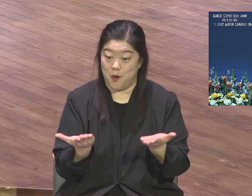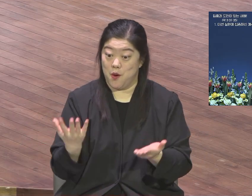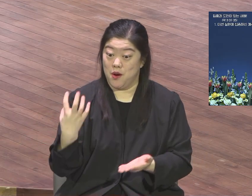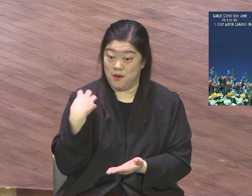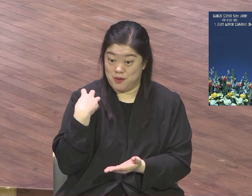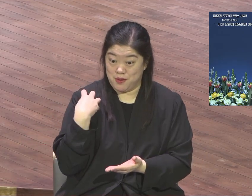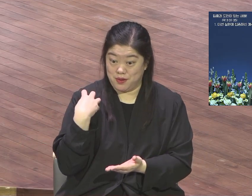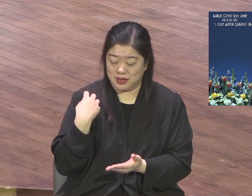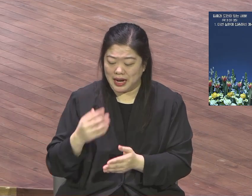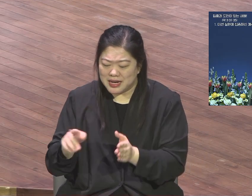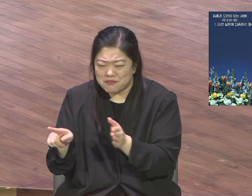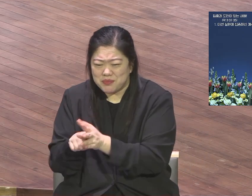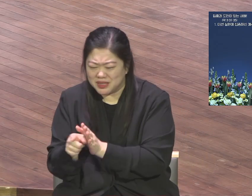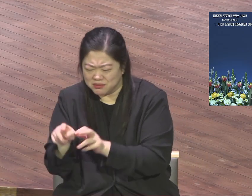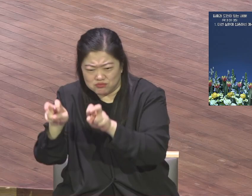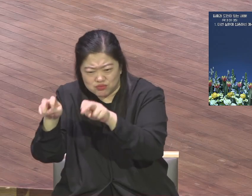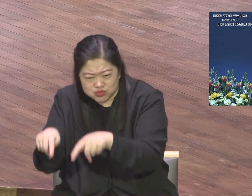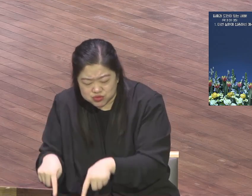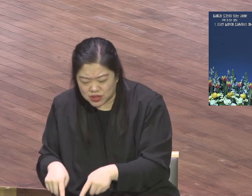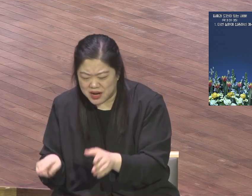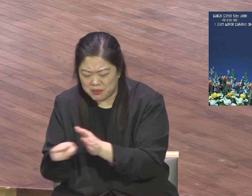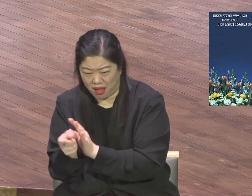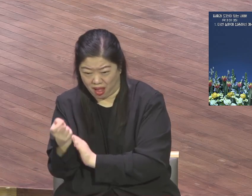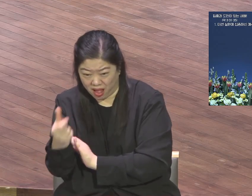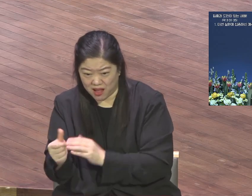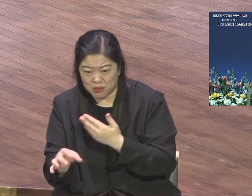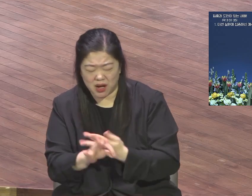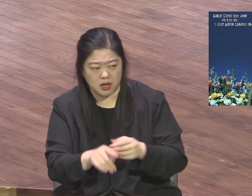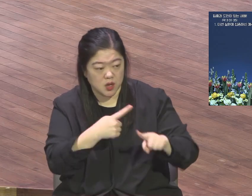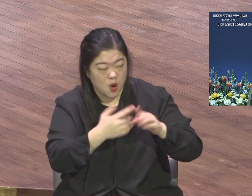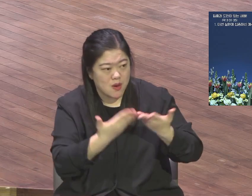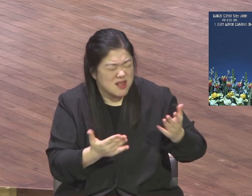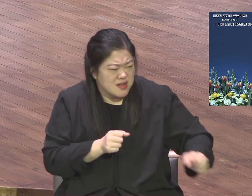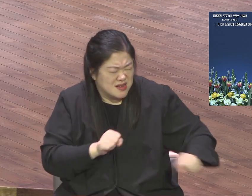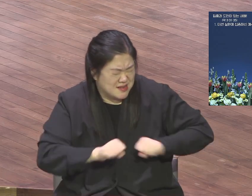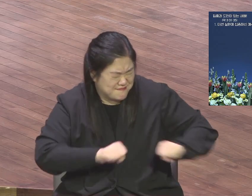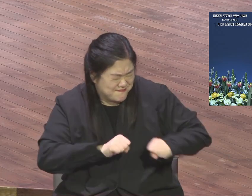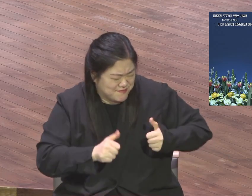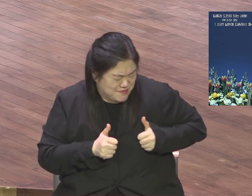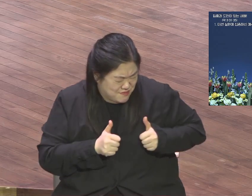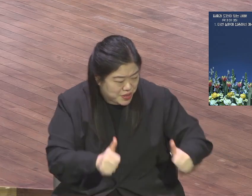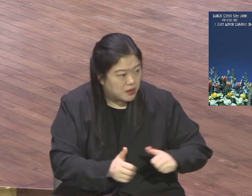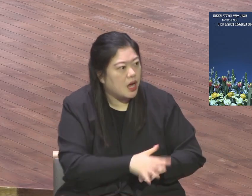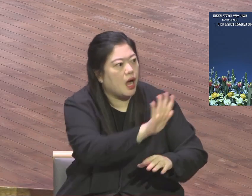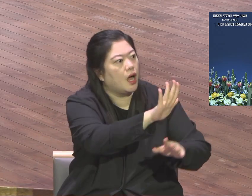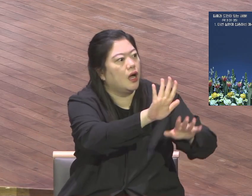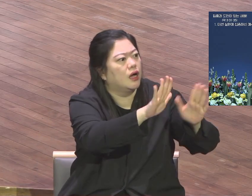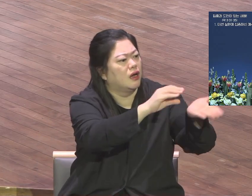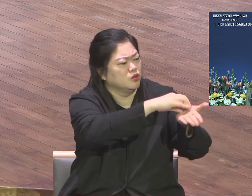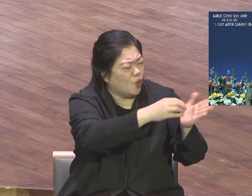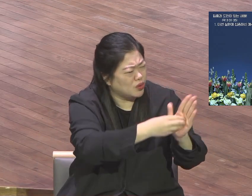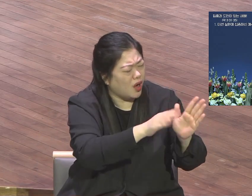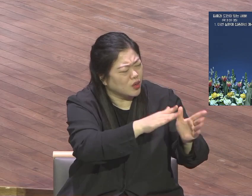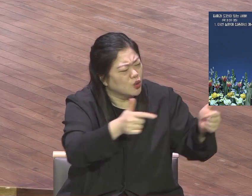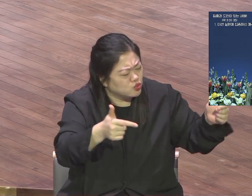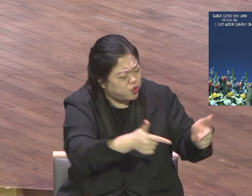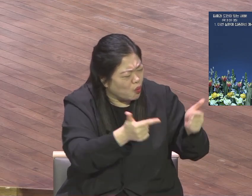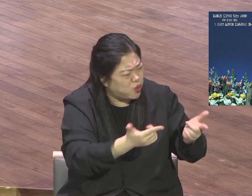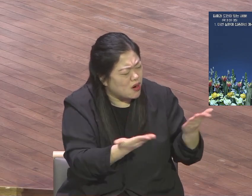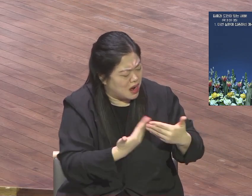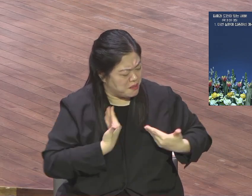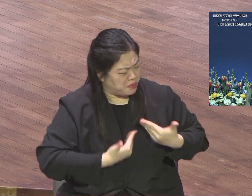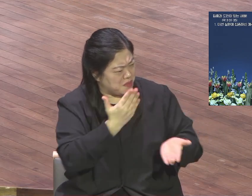말리지요. 좀 자제하라고. 또 일반 교회들은요. 교회 오자마자 열심히 기도도 못합니다.